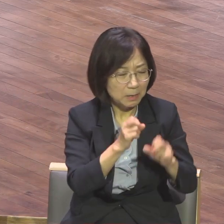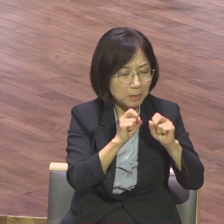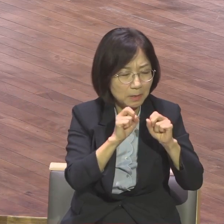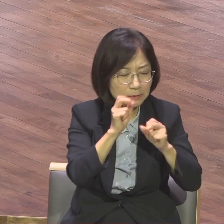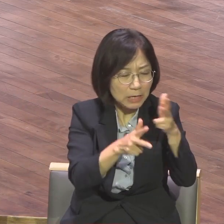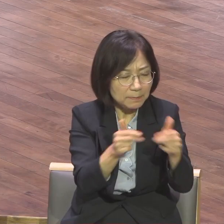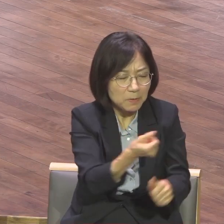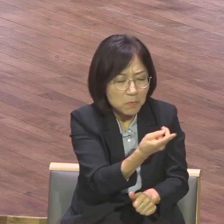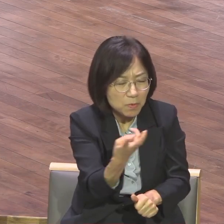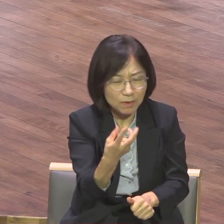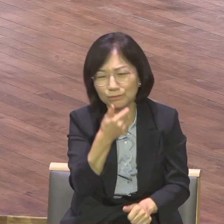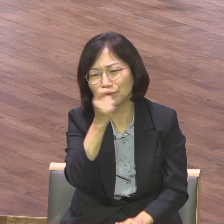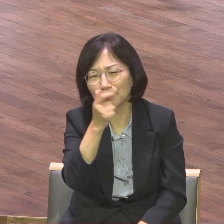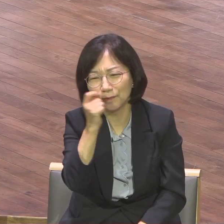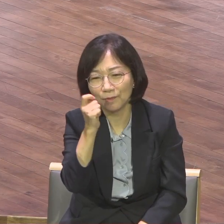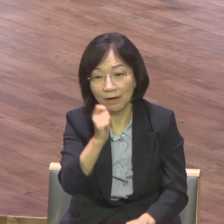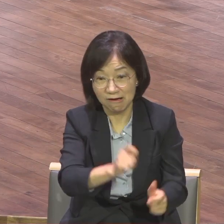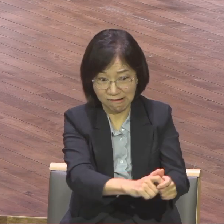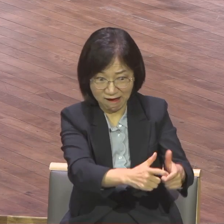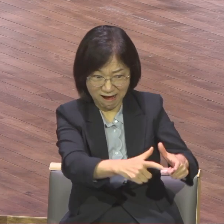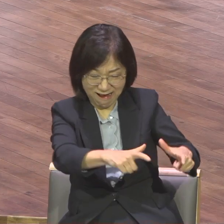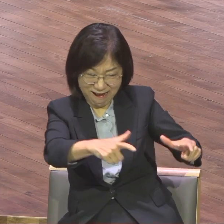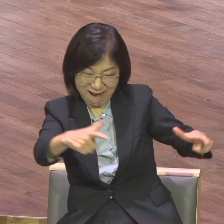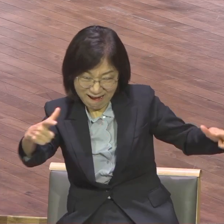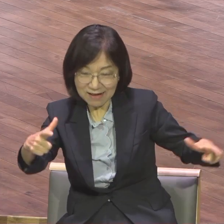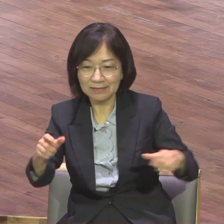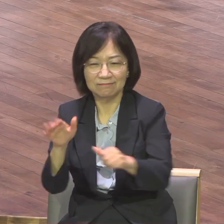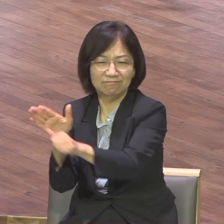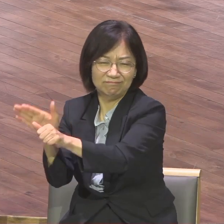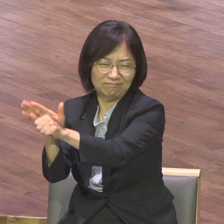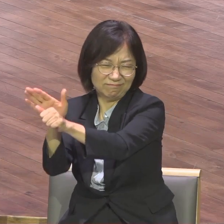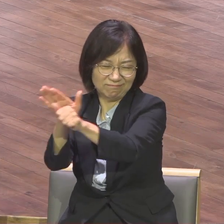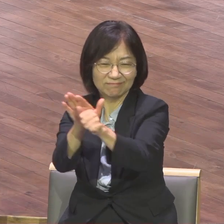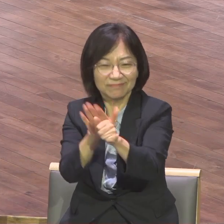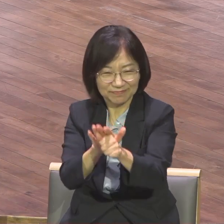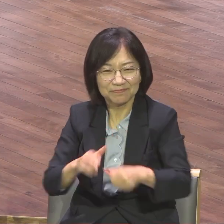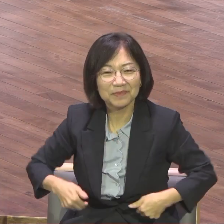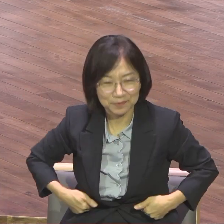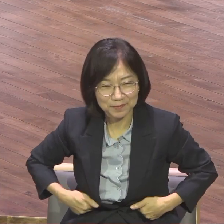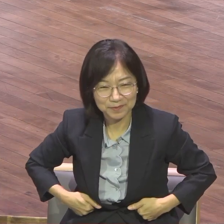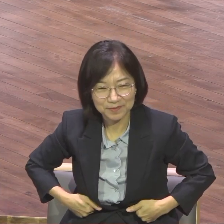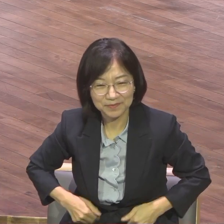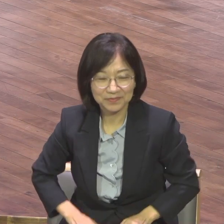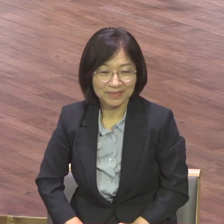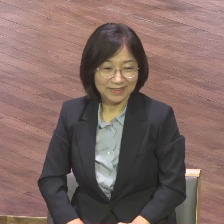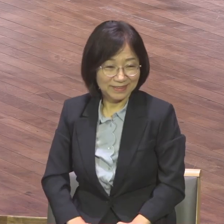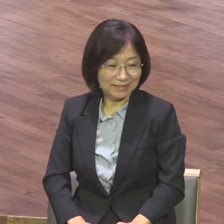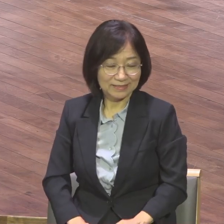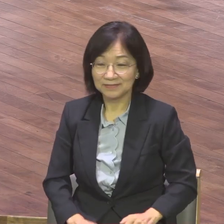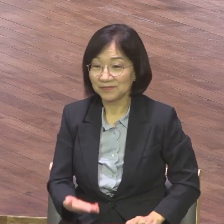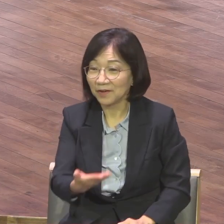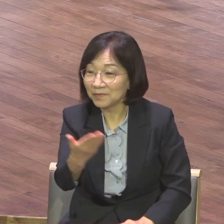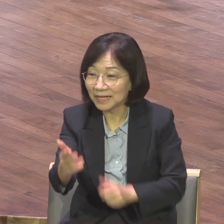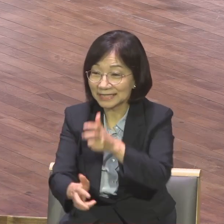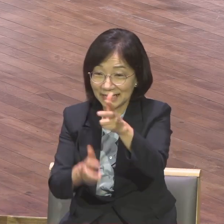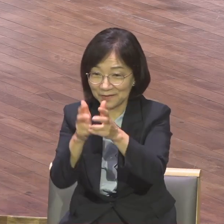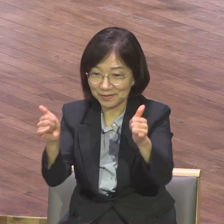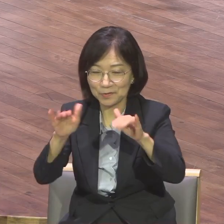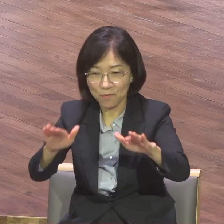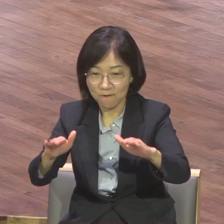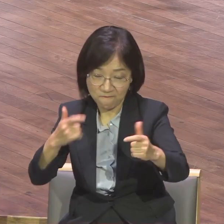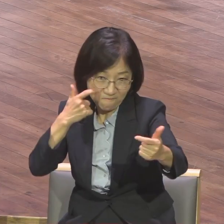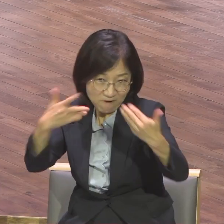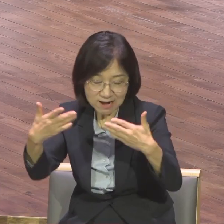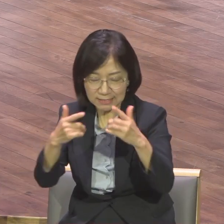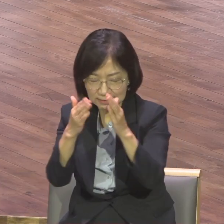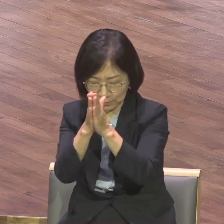일들이 많이 보기 때문에 지금 이 말씀을 듣고는 모든 사람인들 확실하게 기도 제목을